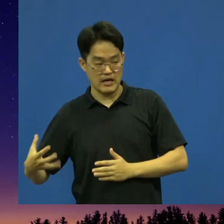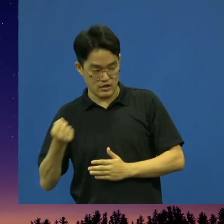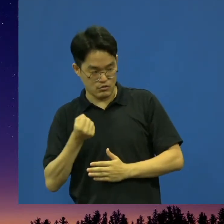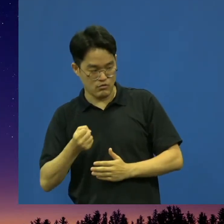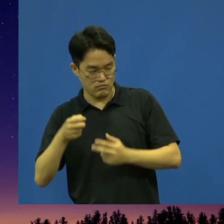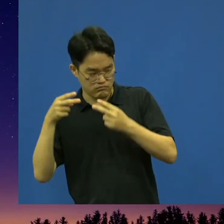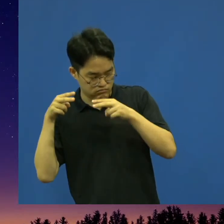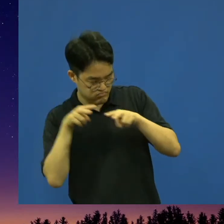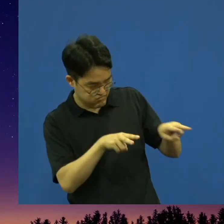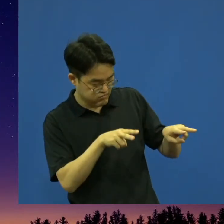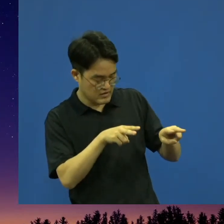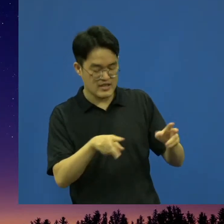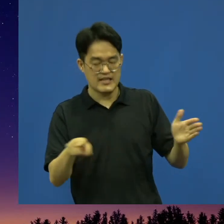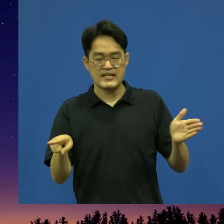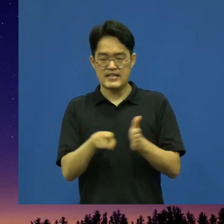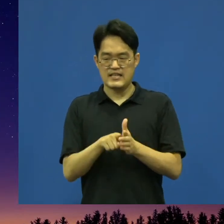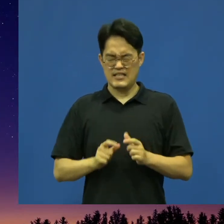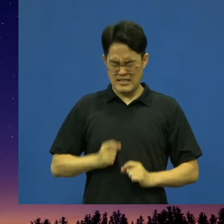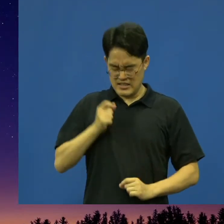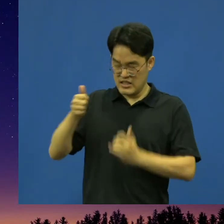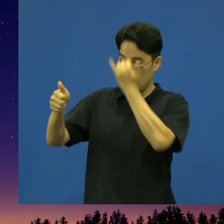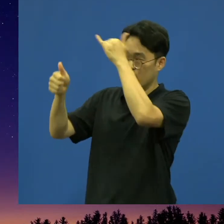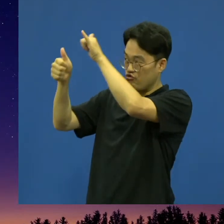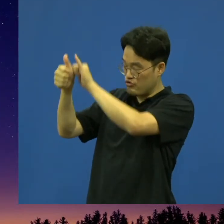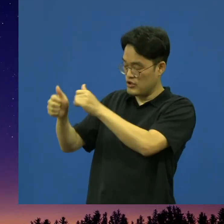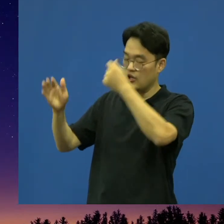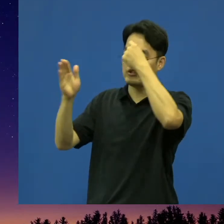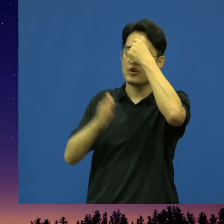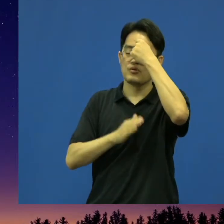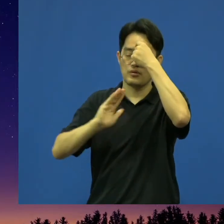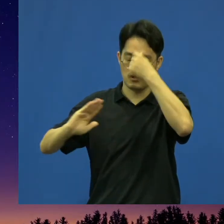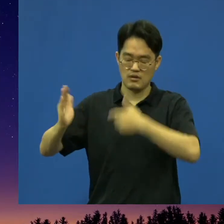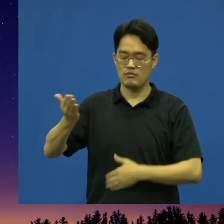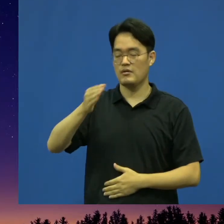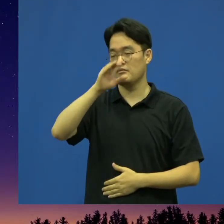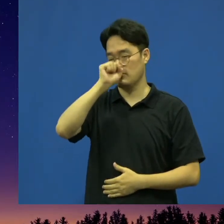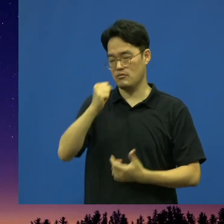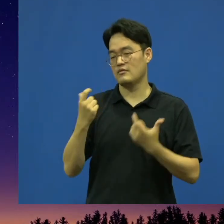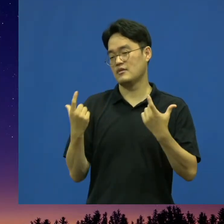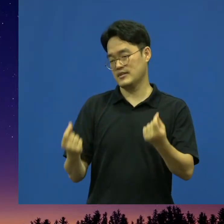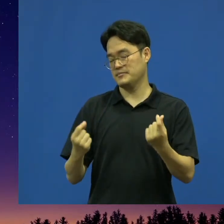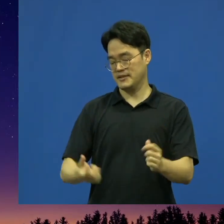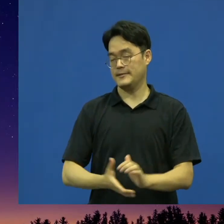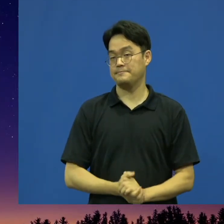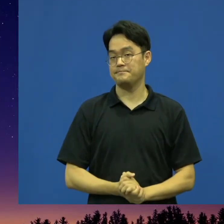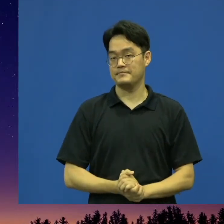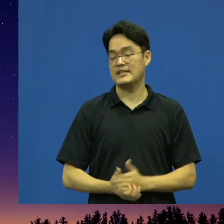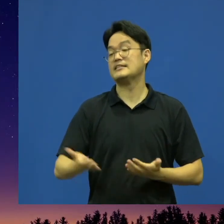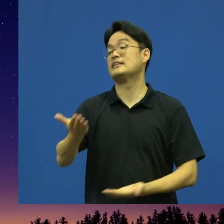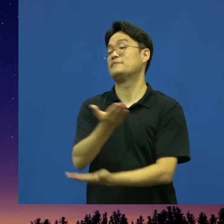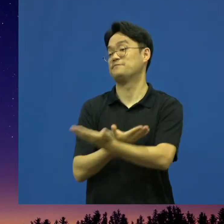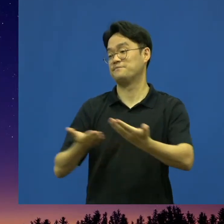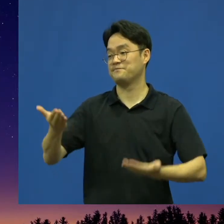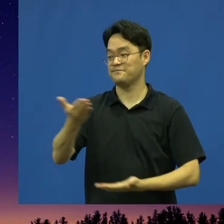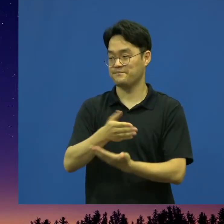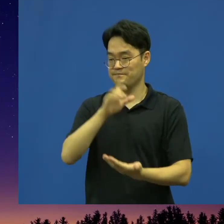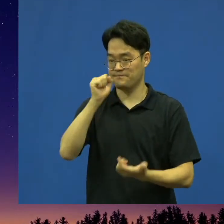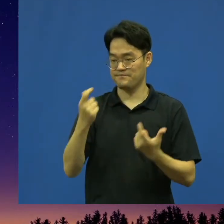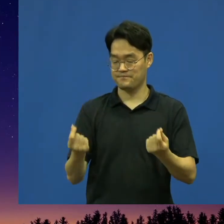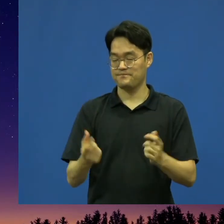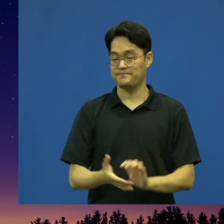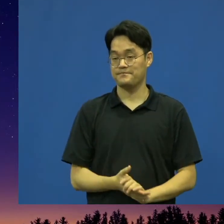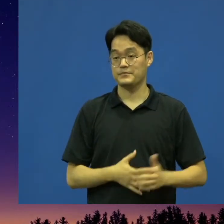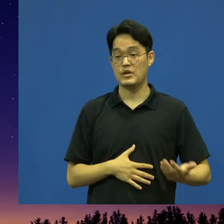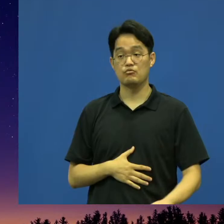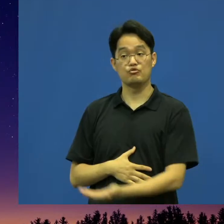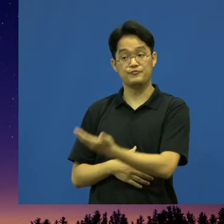충성스럽고 신실한 성도들이 되어야 하겠다, 이런 생각들을 같이 한번 나눠보려고 그래요.